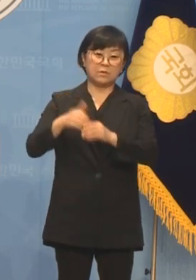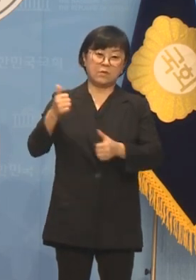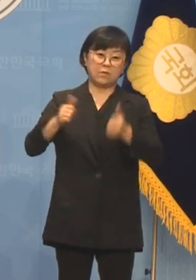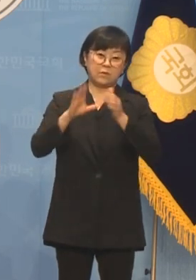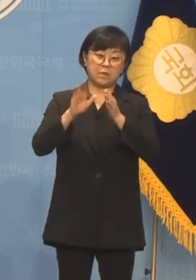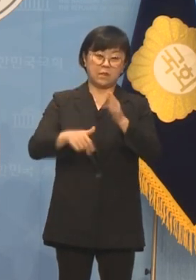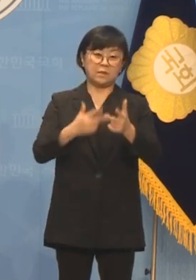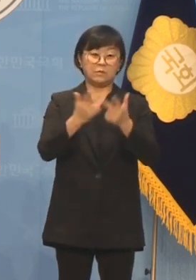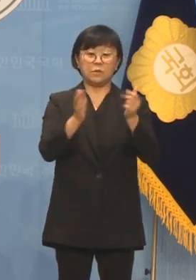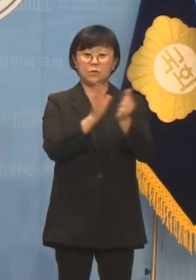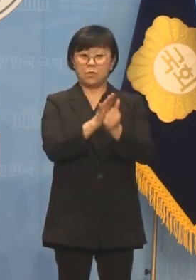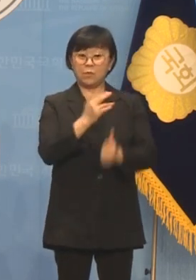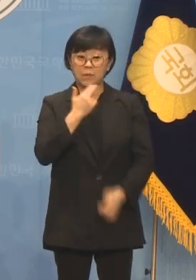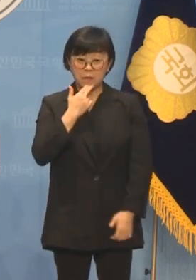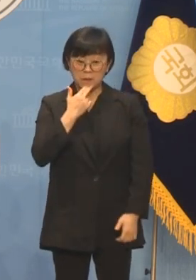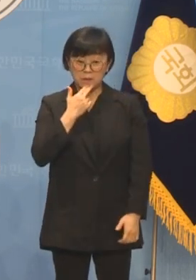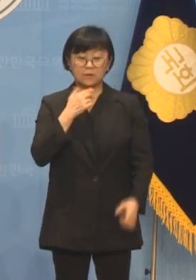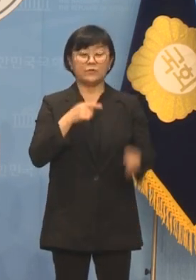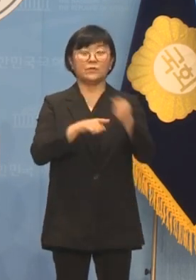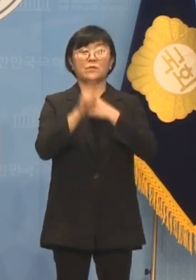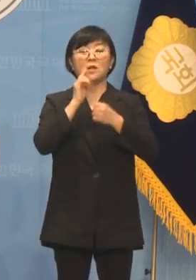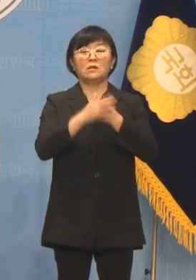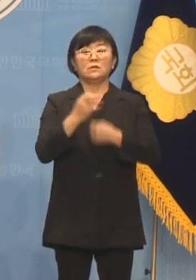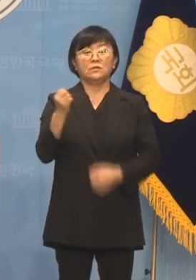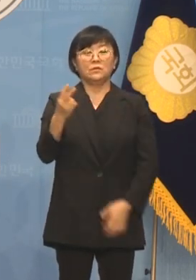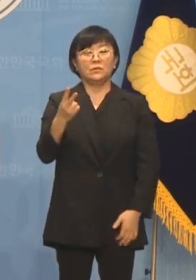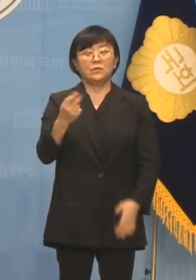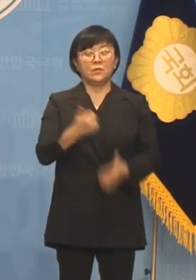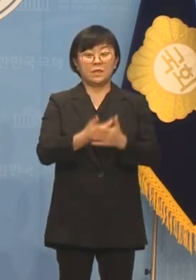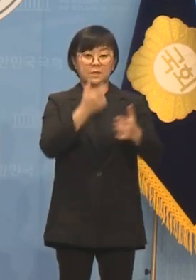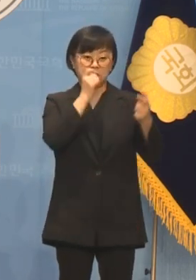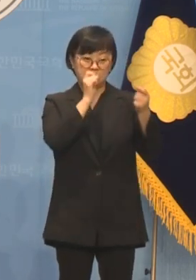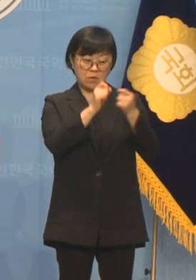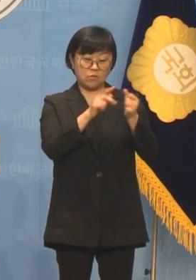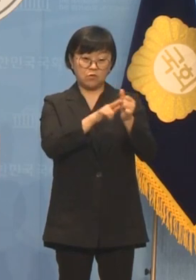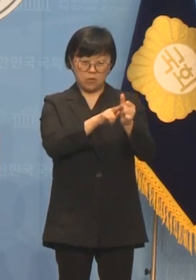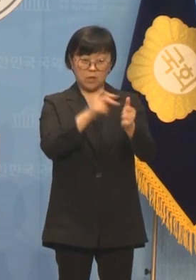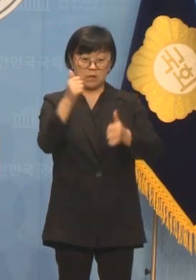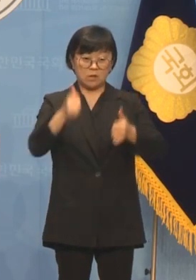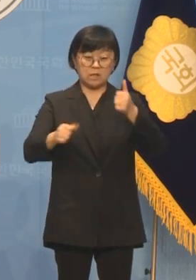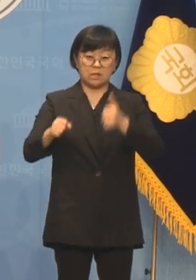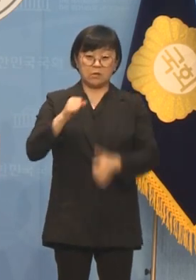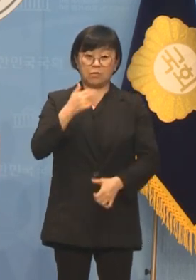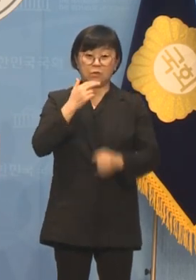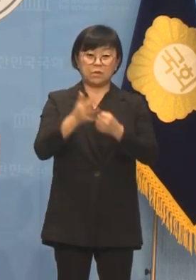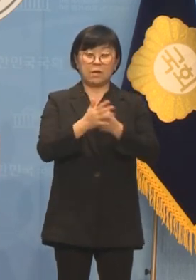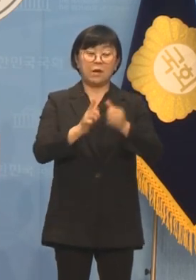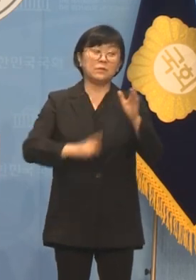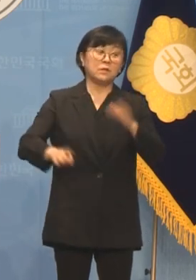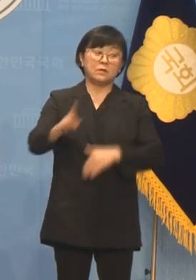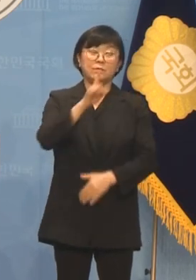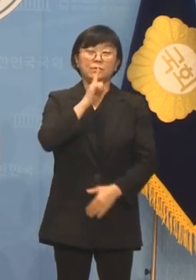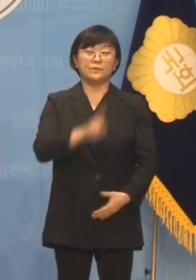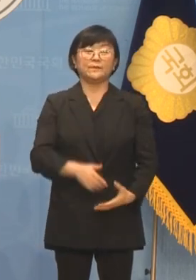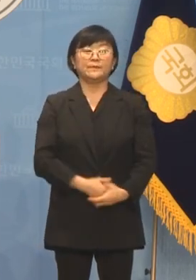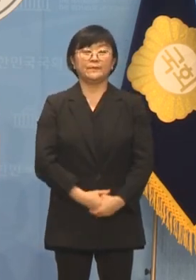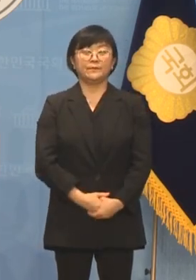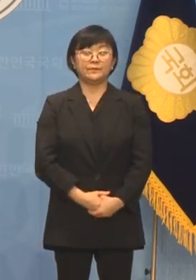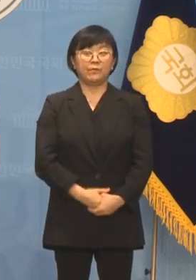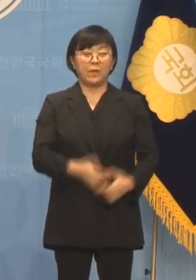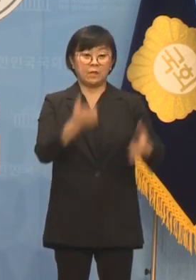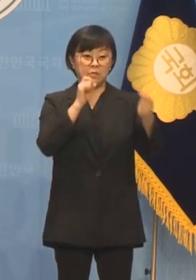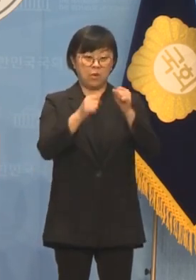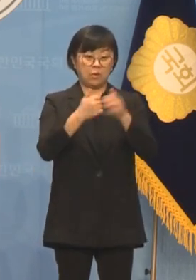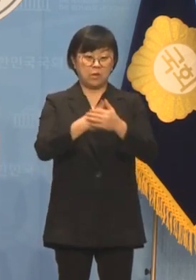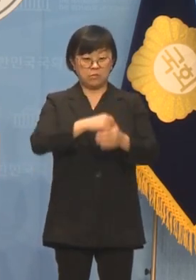지경에서 않다는 것입니다 게다가 친명 후보의 경쟁력보다 앞서 있다는 것입니다 친명